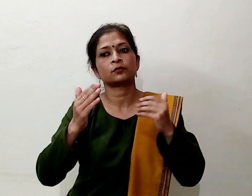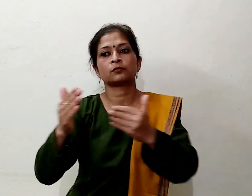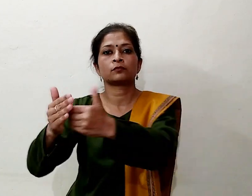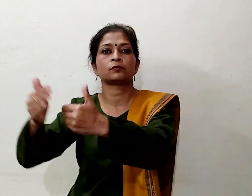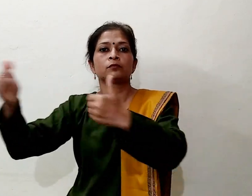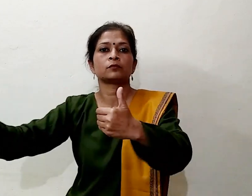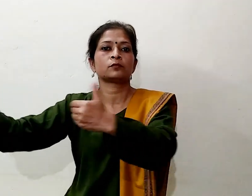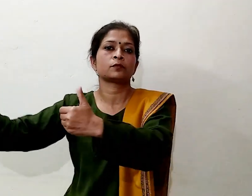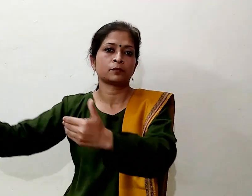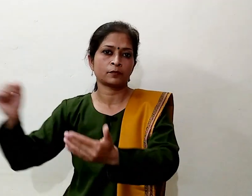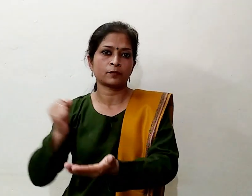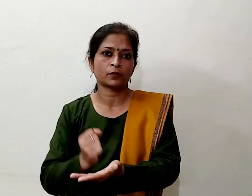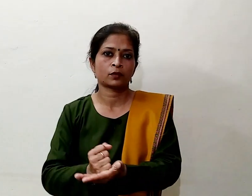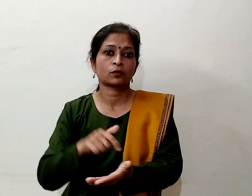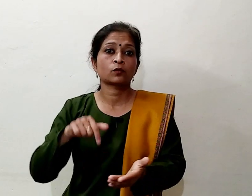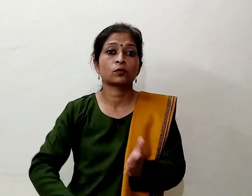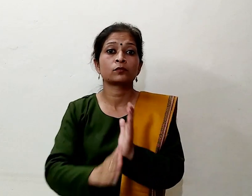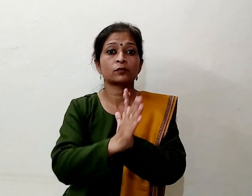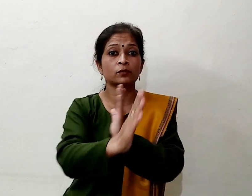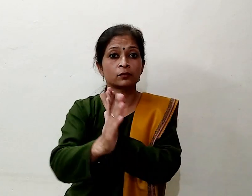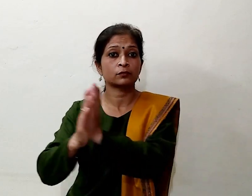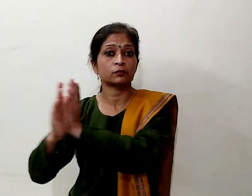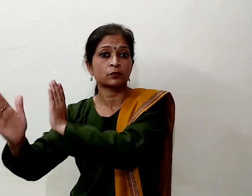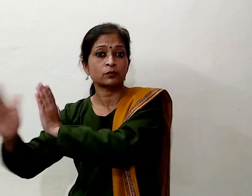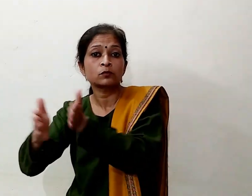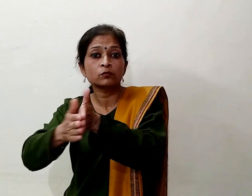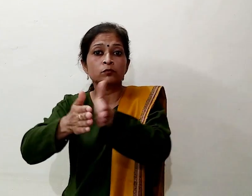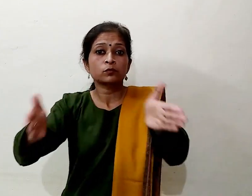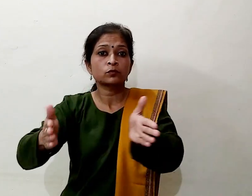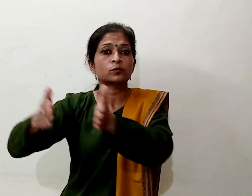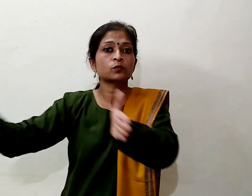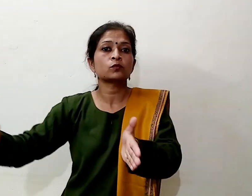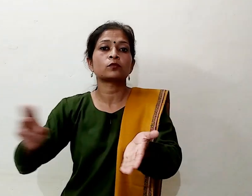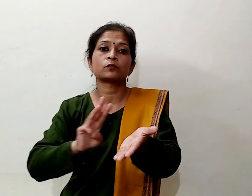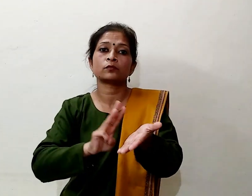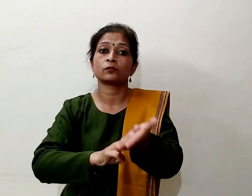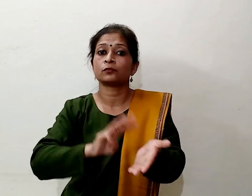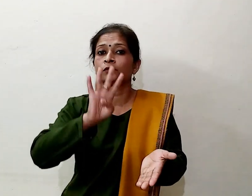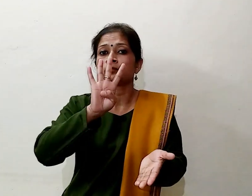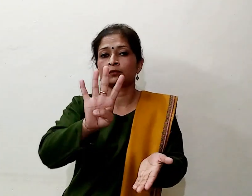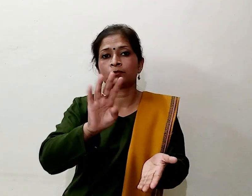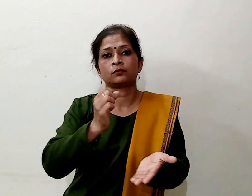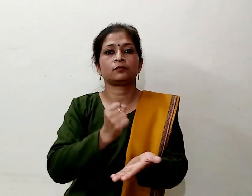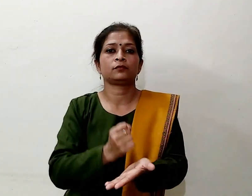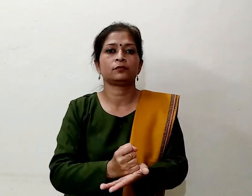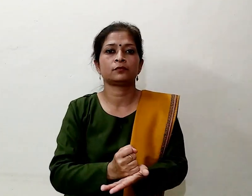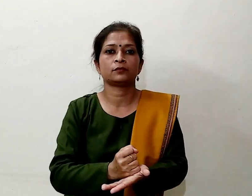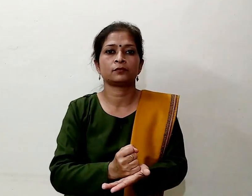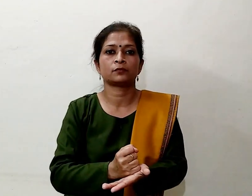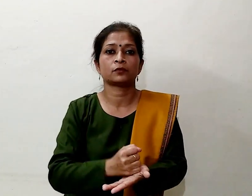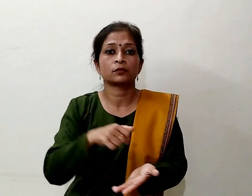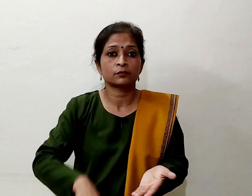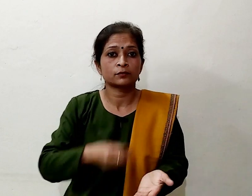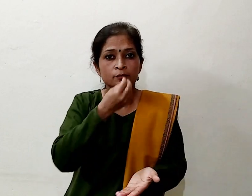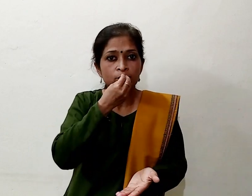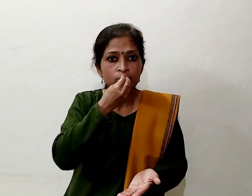और पंग्ती से पंग्ती के बीच की दूरी कम से कम चार मीटर रखी जाए भोजन परोशने